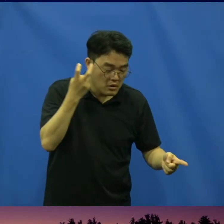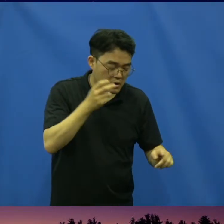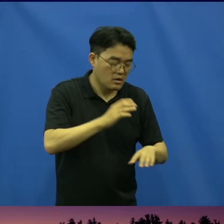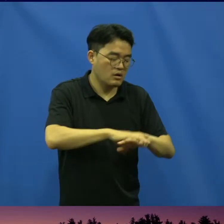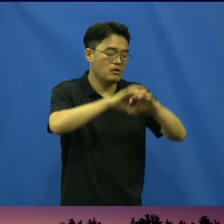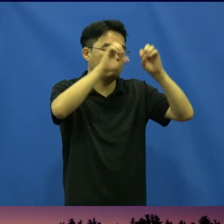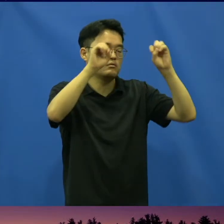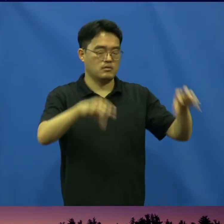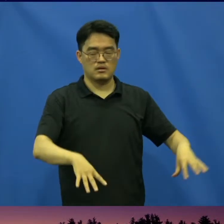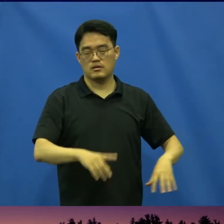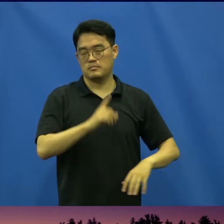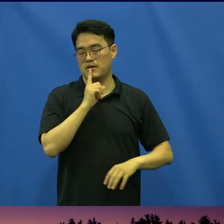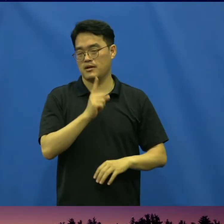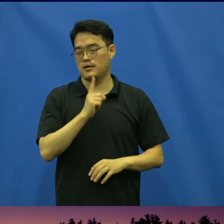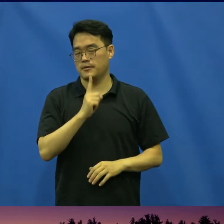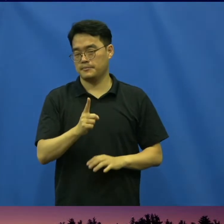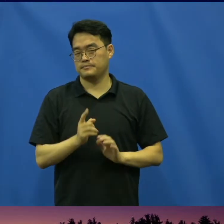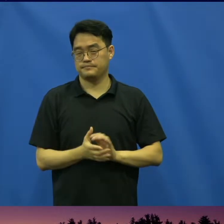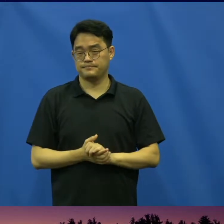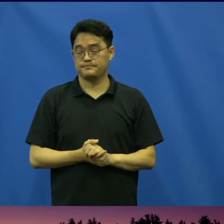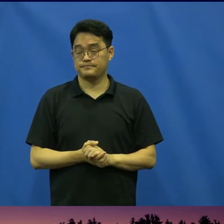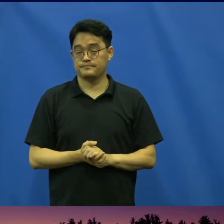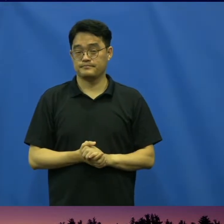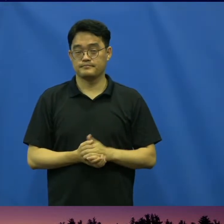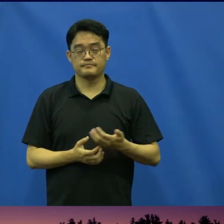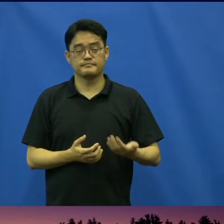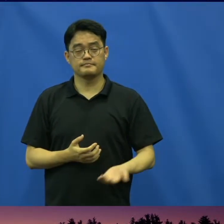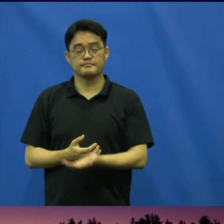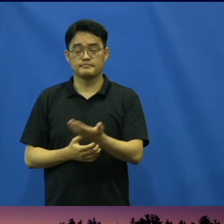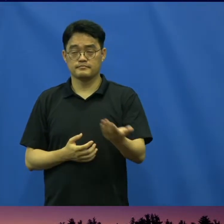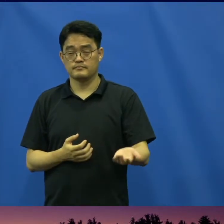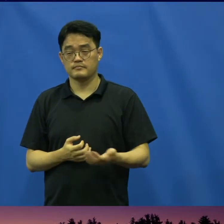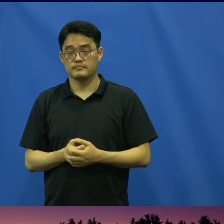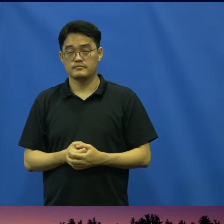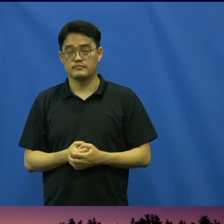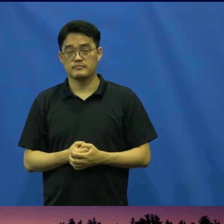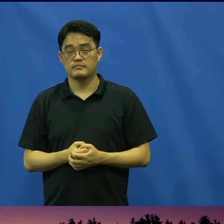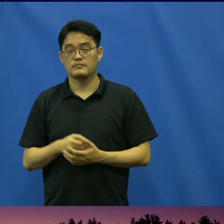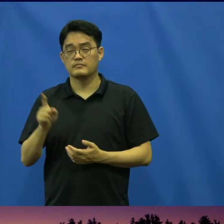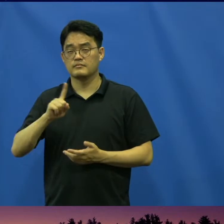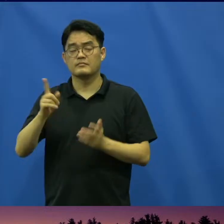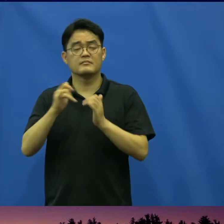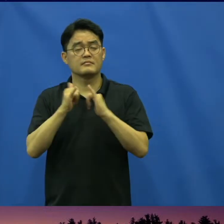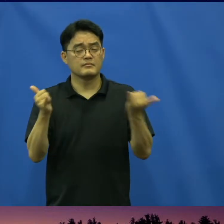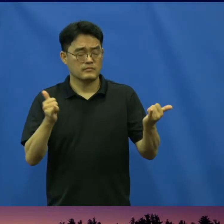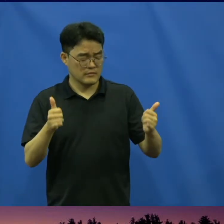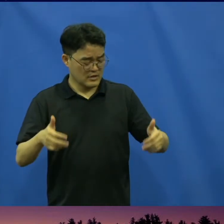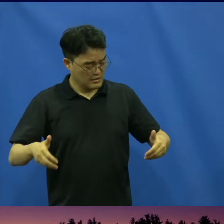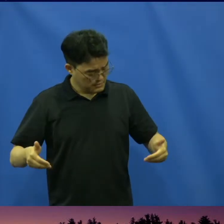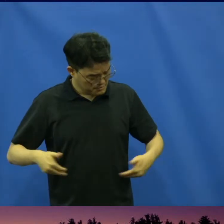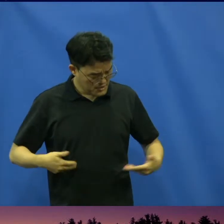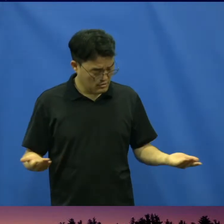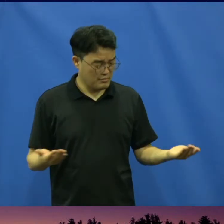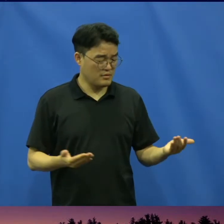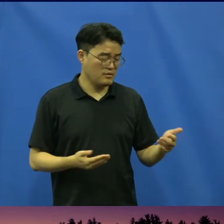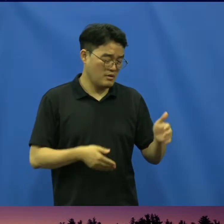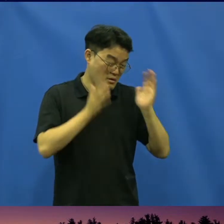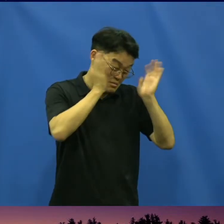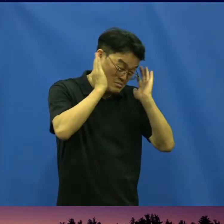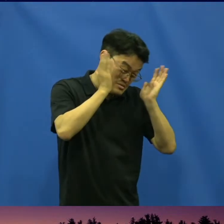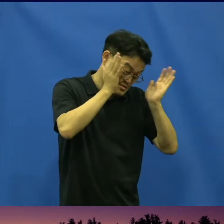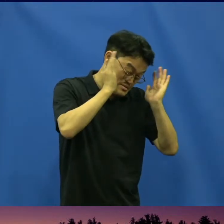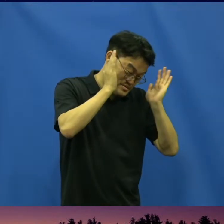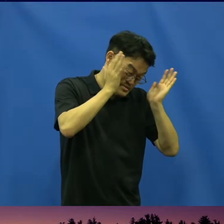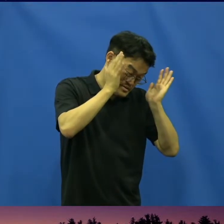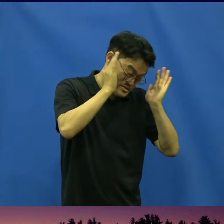것인데 어떤 사람은 전혀 쓸데없는 것을 공부하다가 날 새고 시간과 정력을 낭비하다가 죽어버리는,